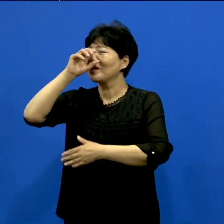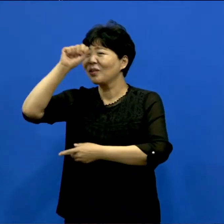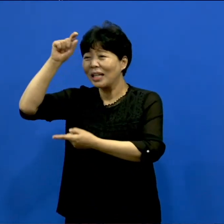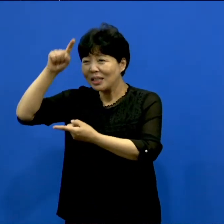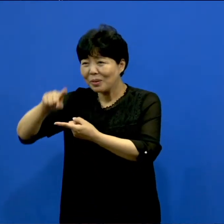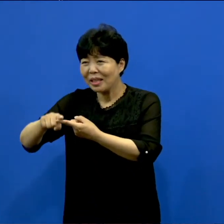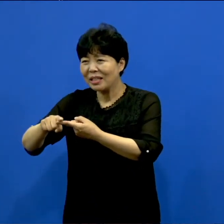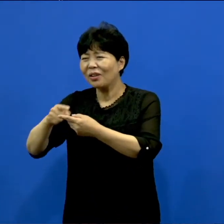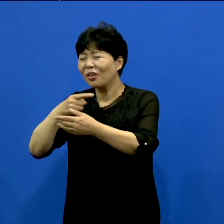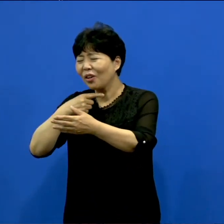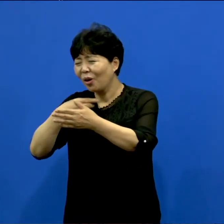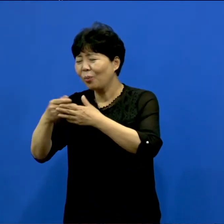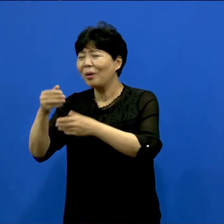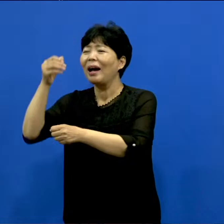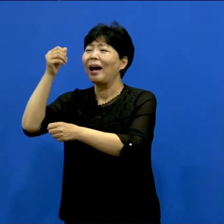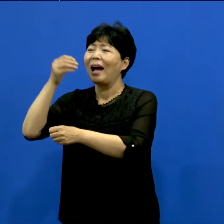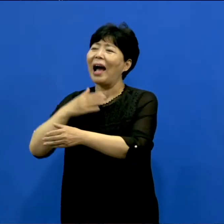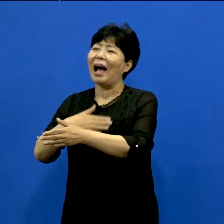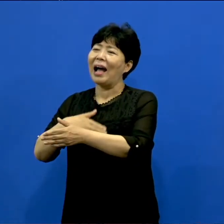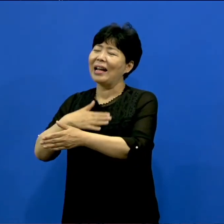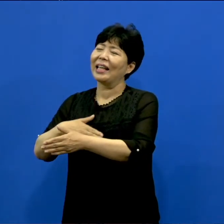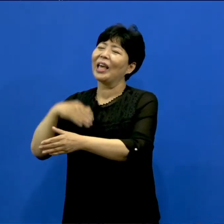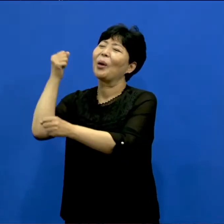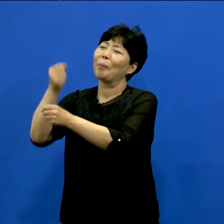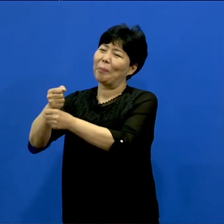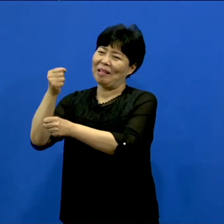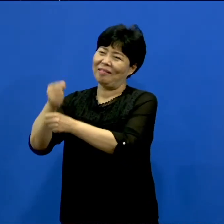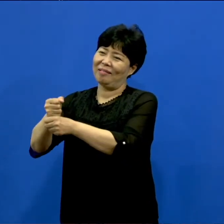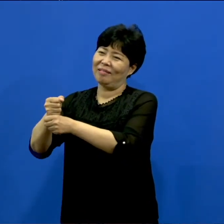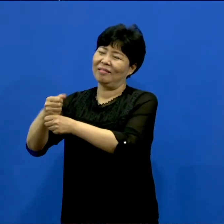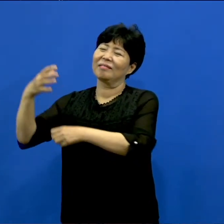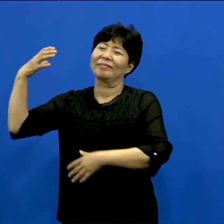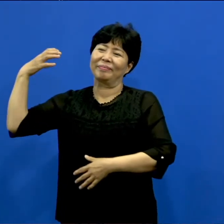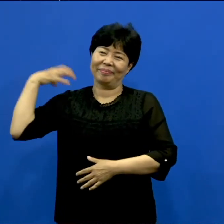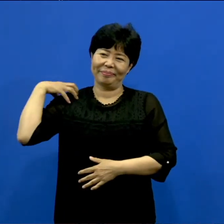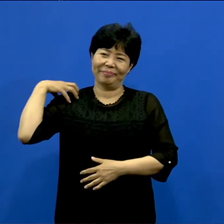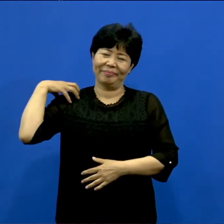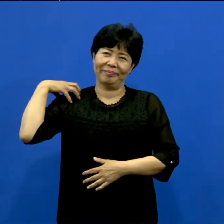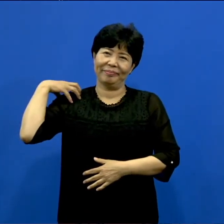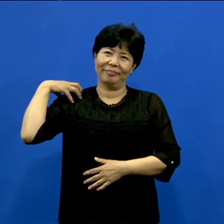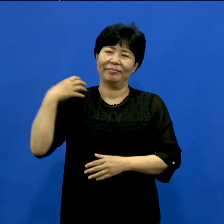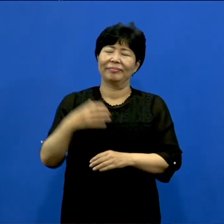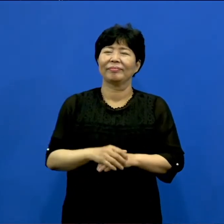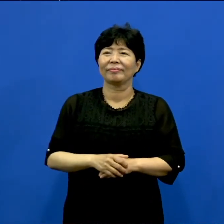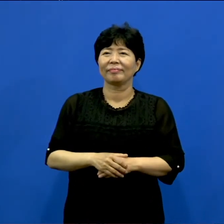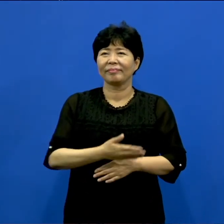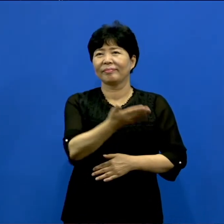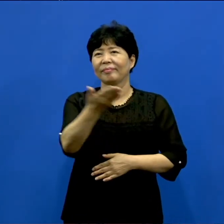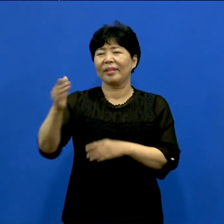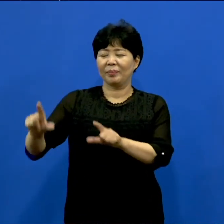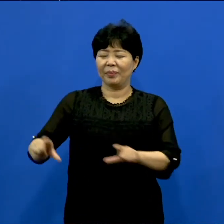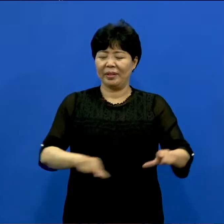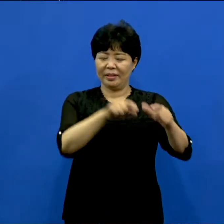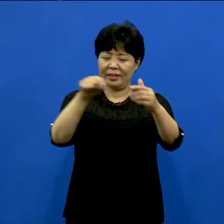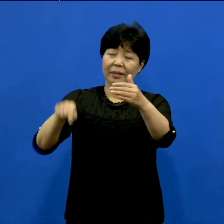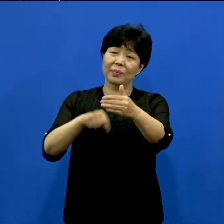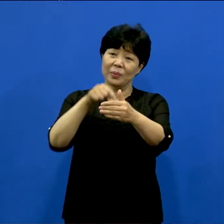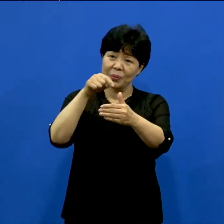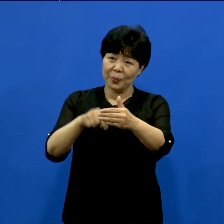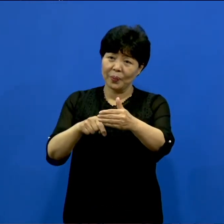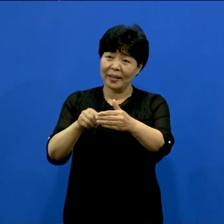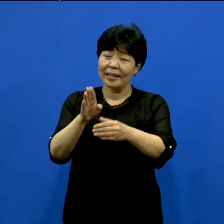수 있는 영적 도구가 될 줄로 믿습니다. 오늘 여러분들의 삶 속에